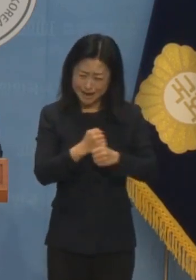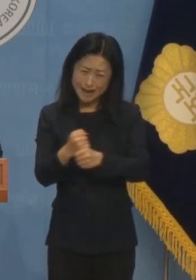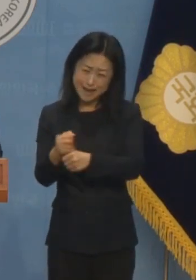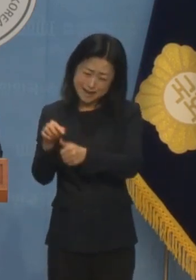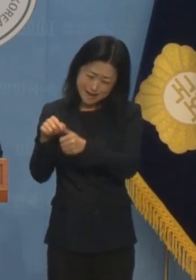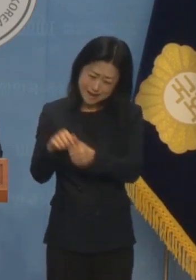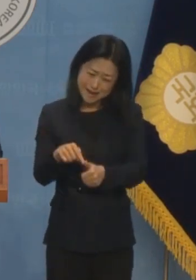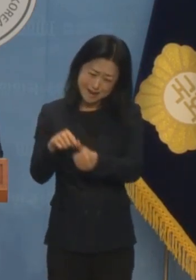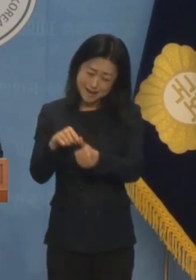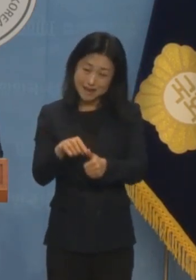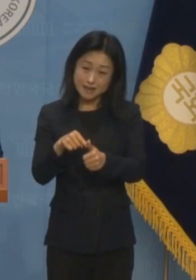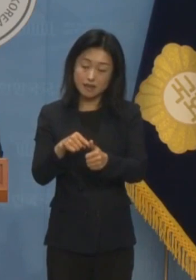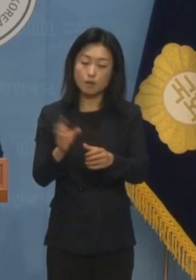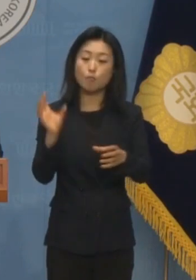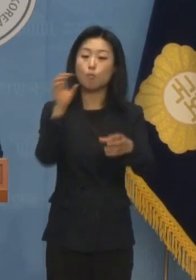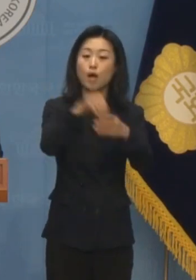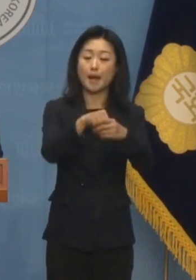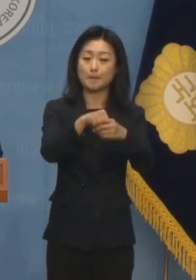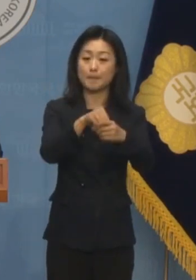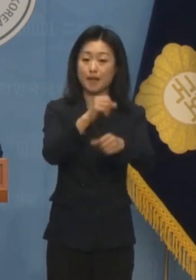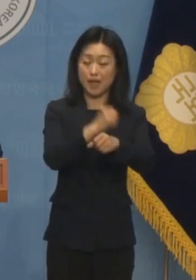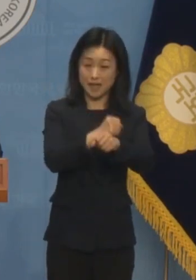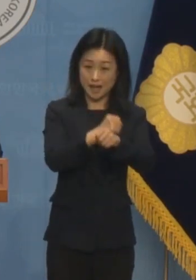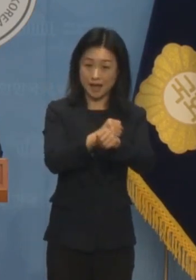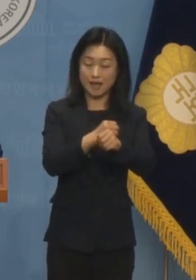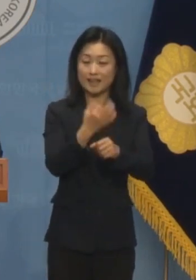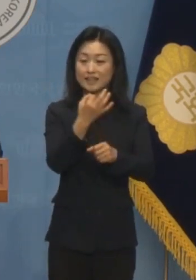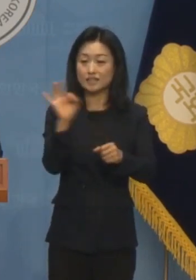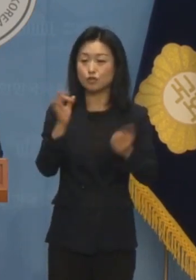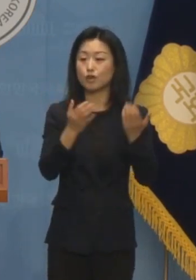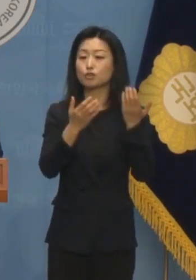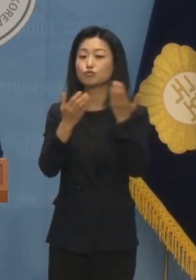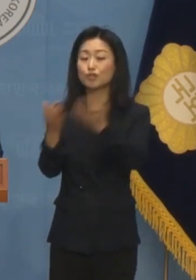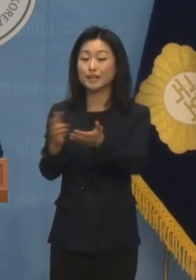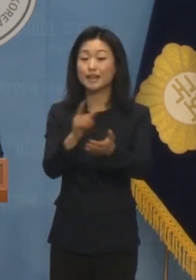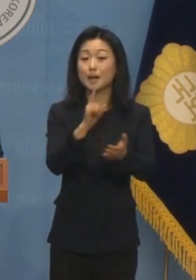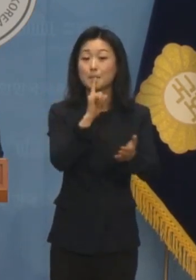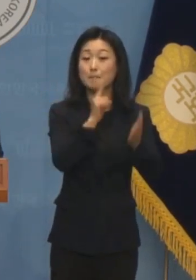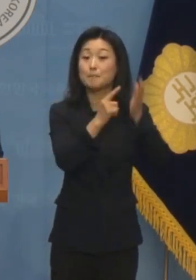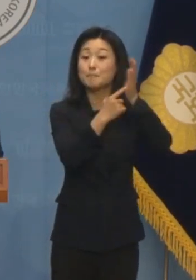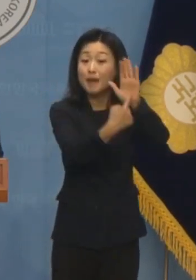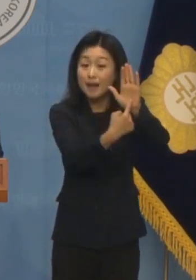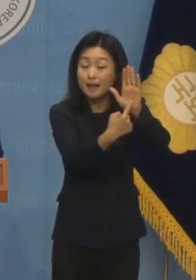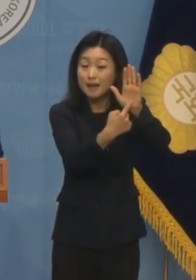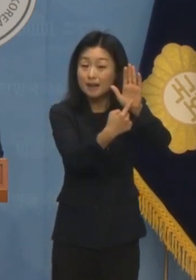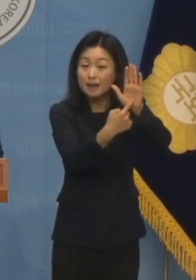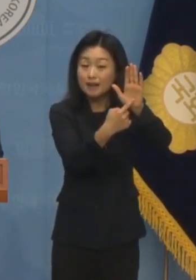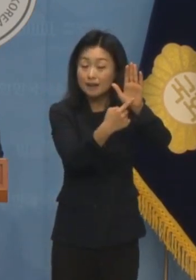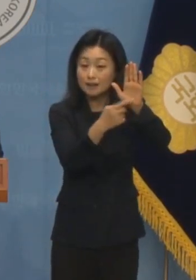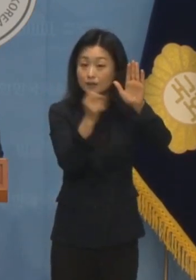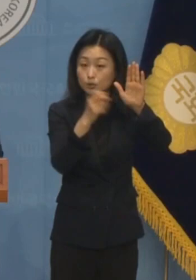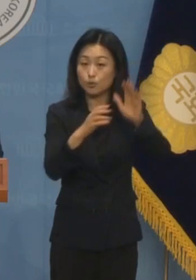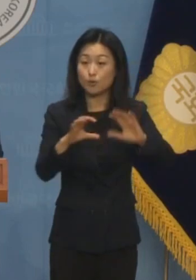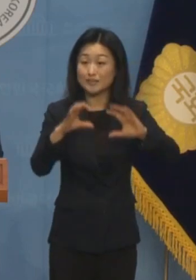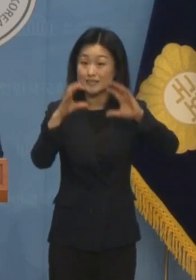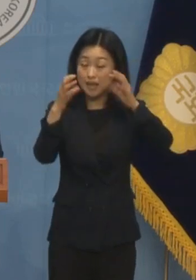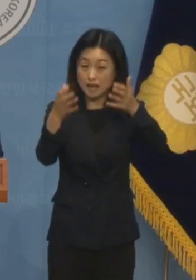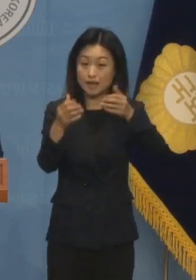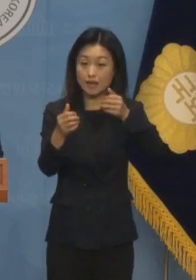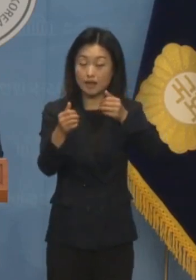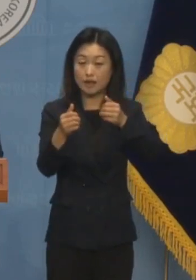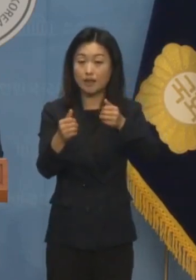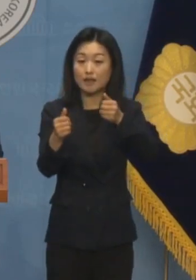사실을 반영해야 등제 응하겠다라는 입장을 밝혔습니다 그리고 세계 유산